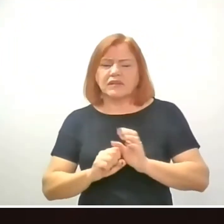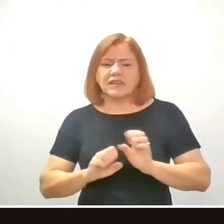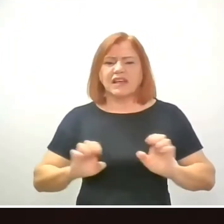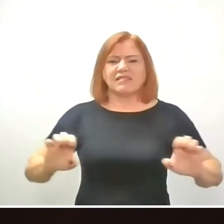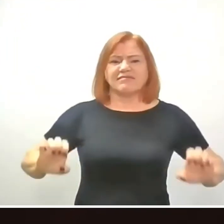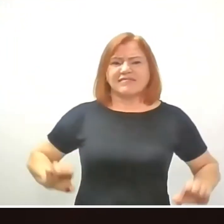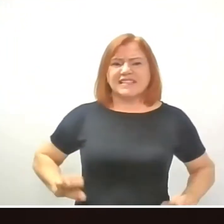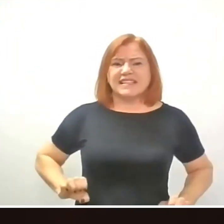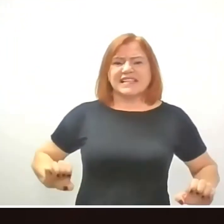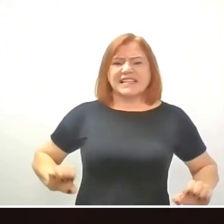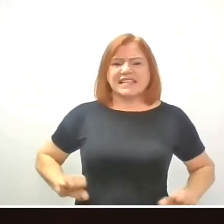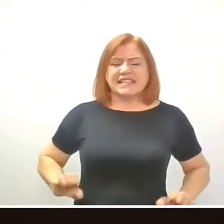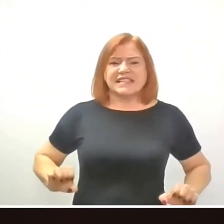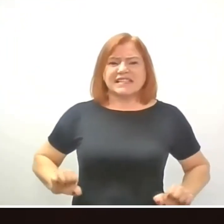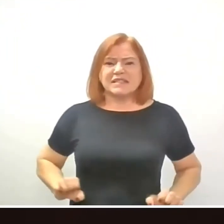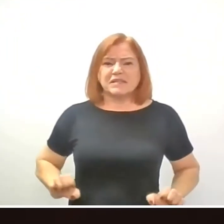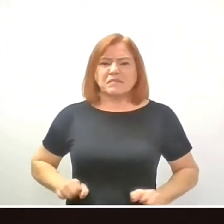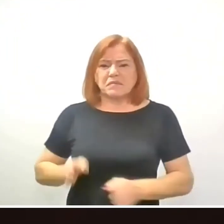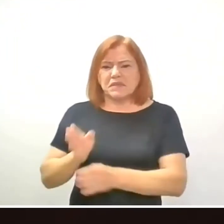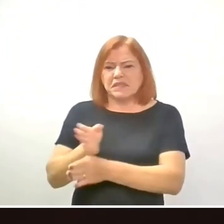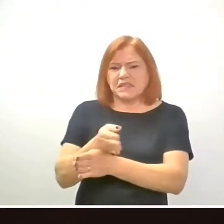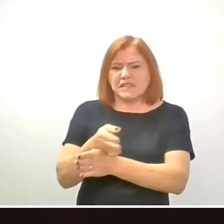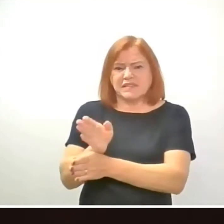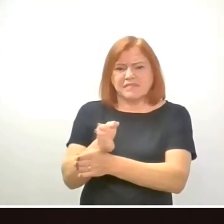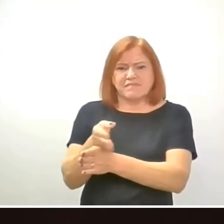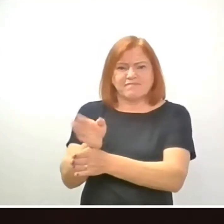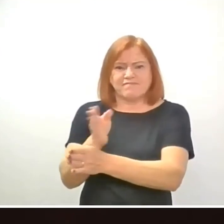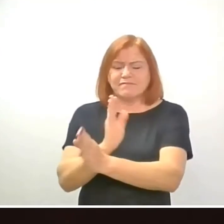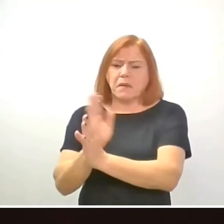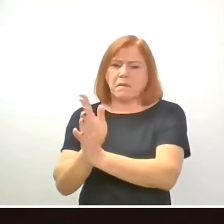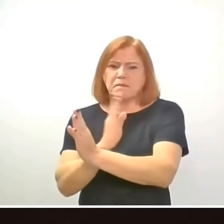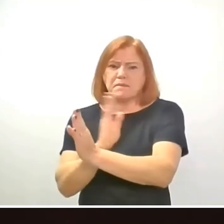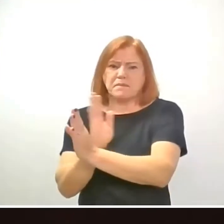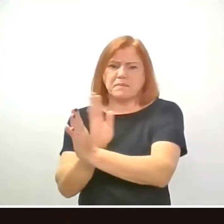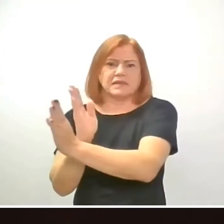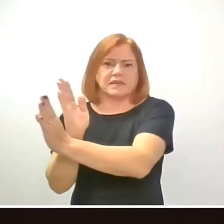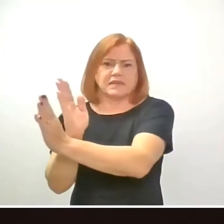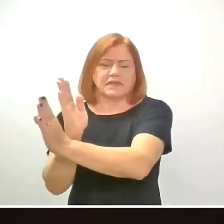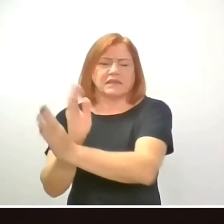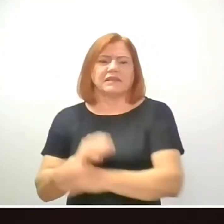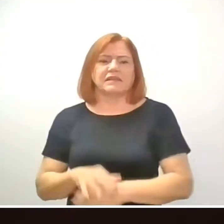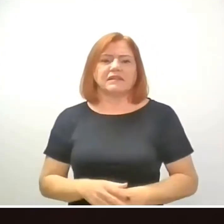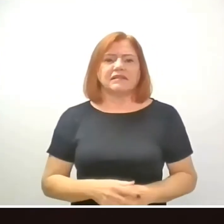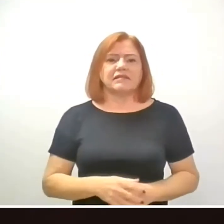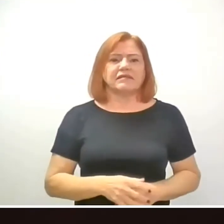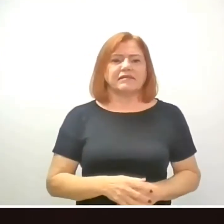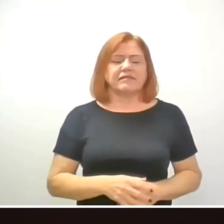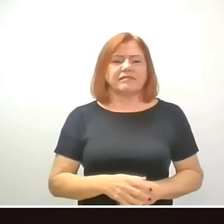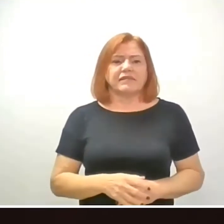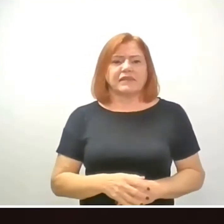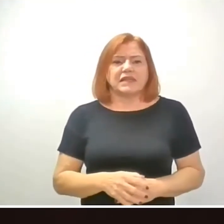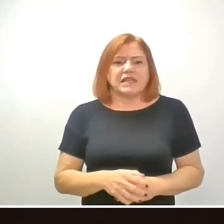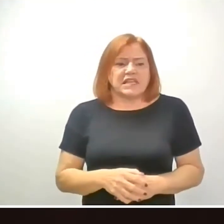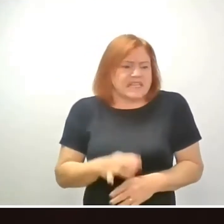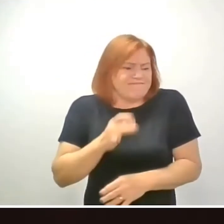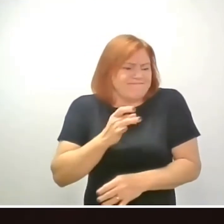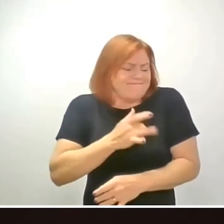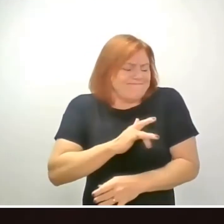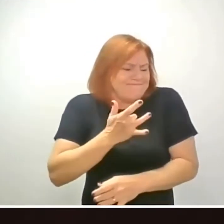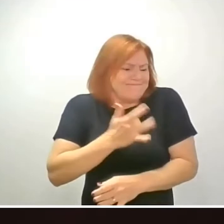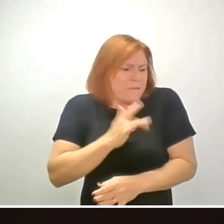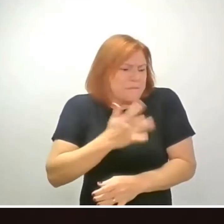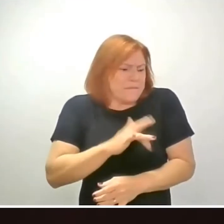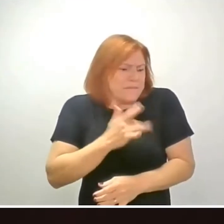outra tentativa de Satanás destruir a igreja fisicamente, amedrontar, assustar, intimidar, para que a igreja